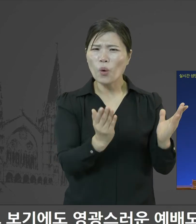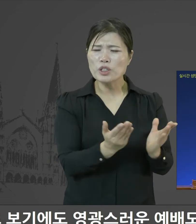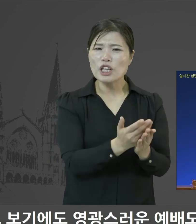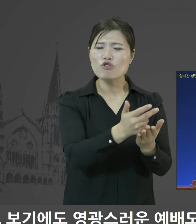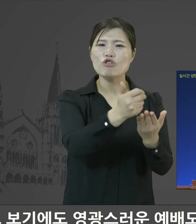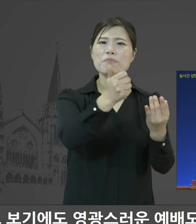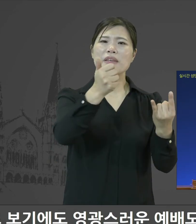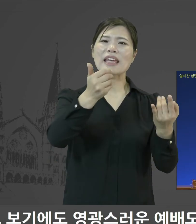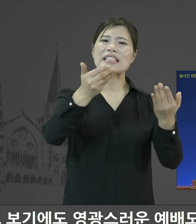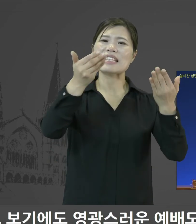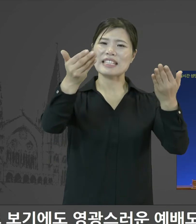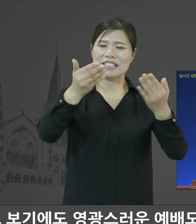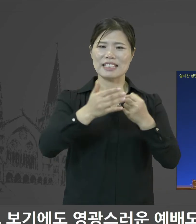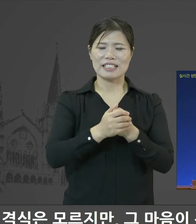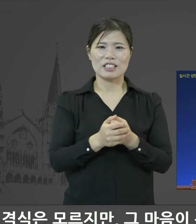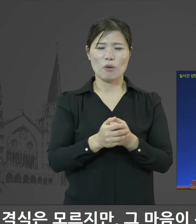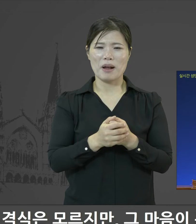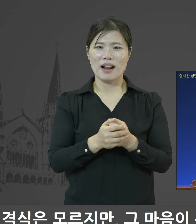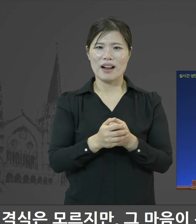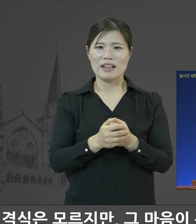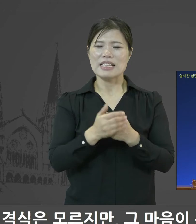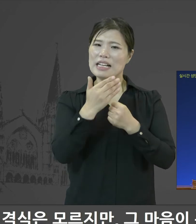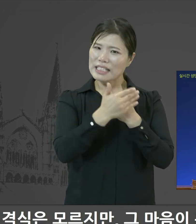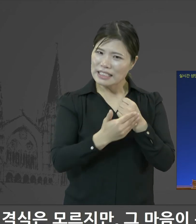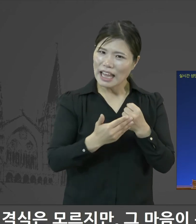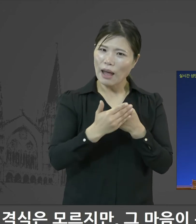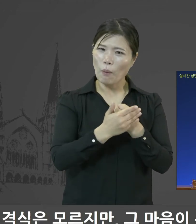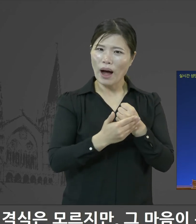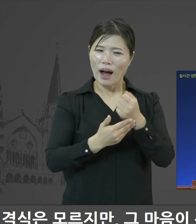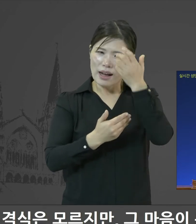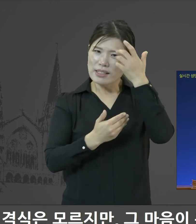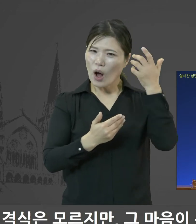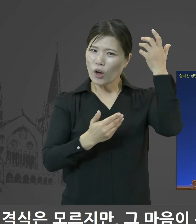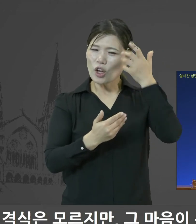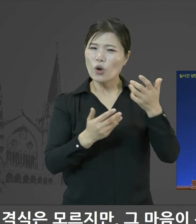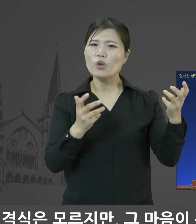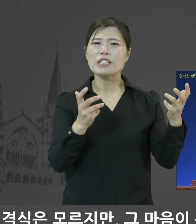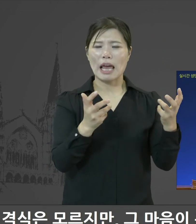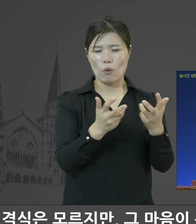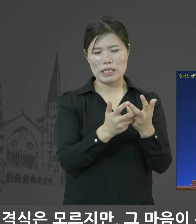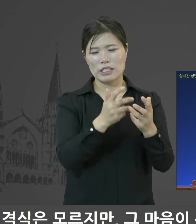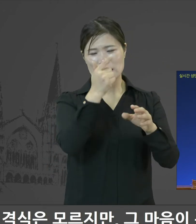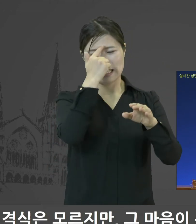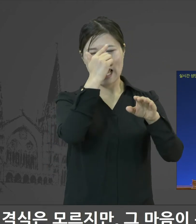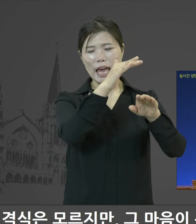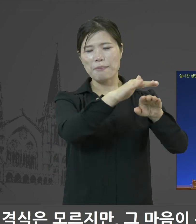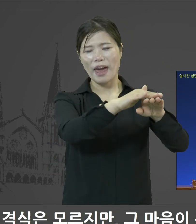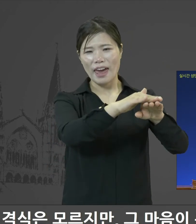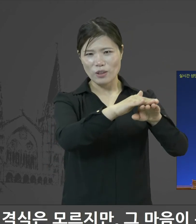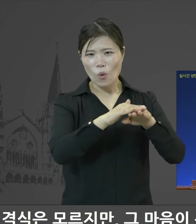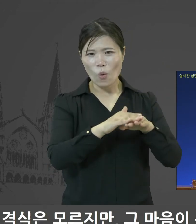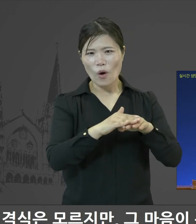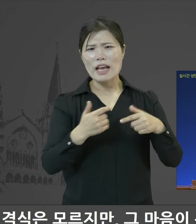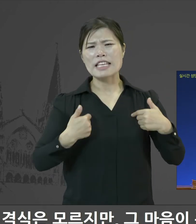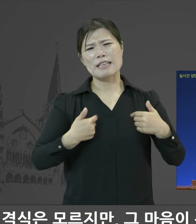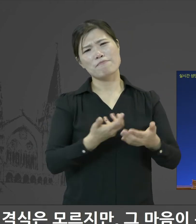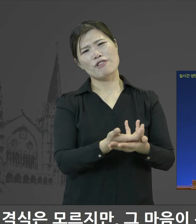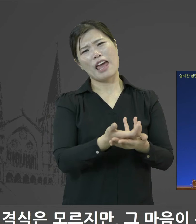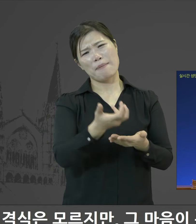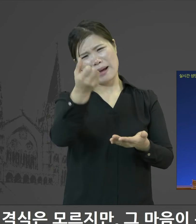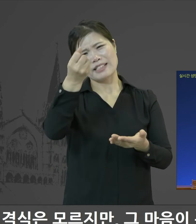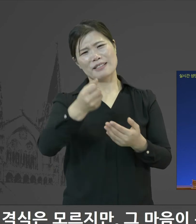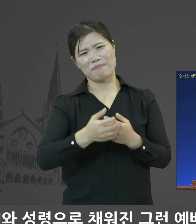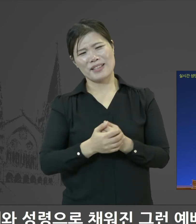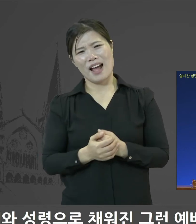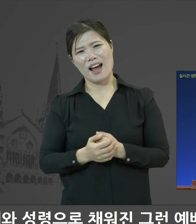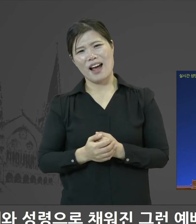드려진 싱싱한 은혜와 이 성령으로 채워진 그런 예배도 우리 주님께서 기뻐 받으신다는